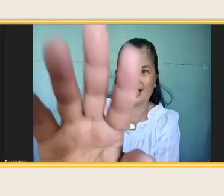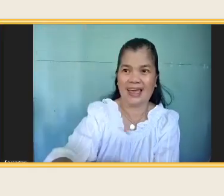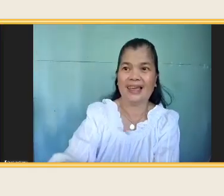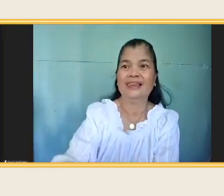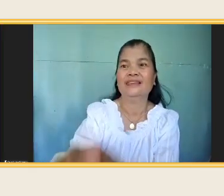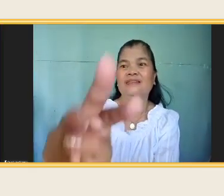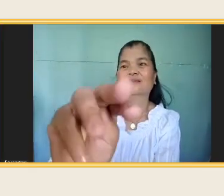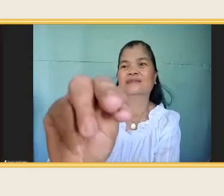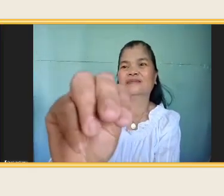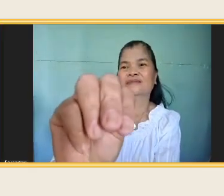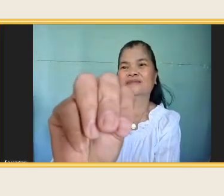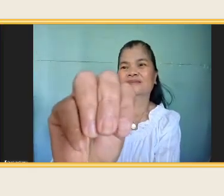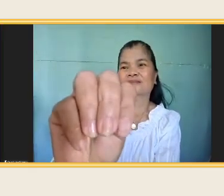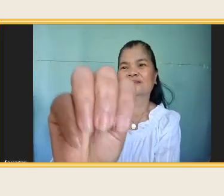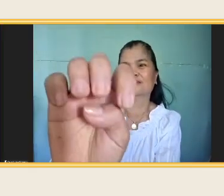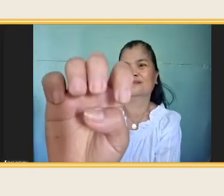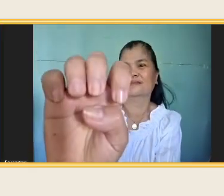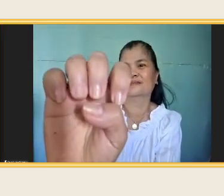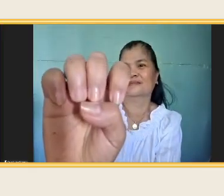Again.